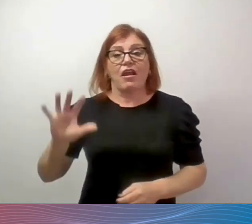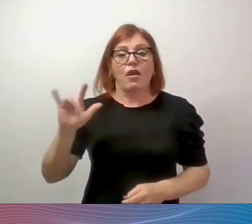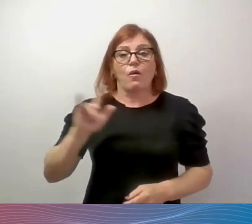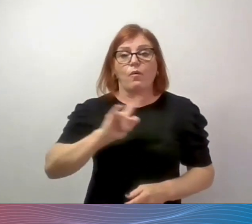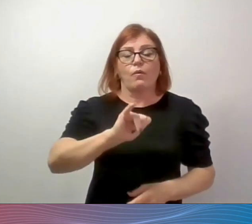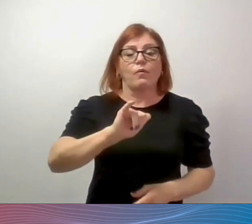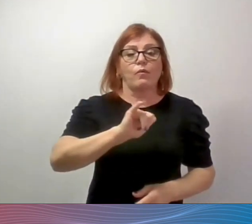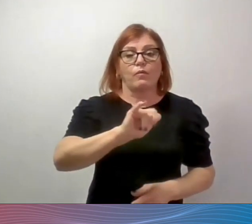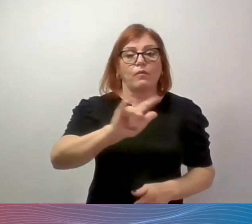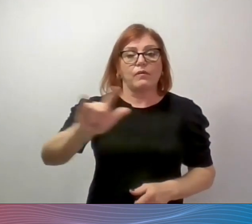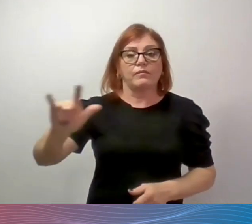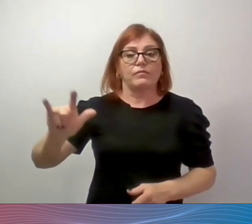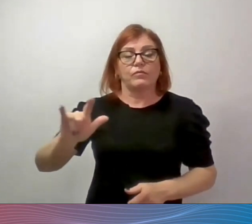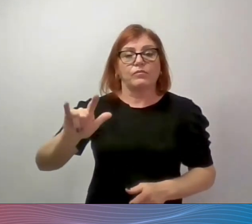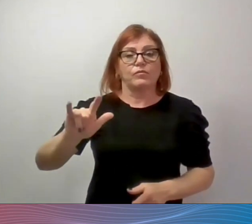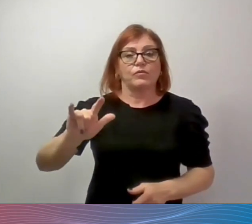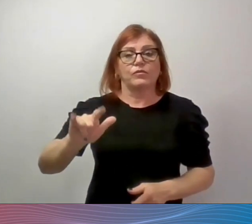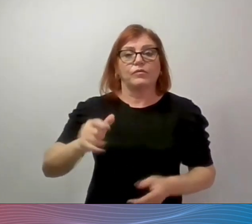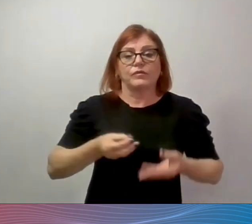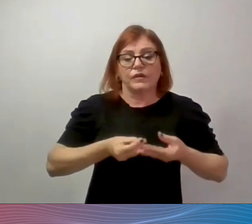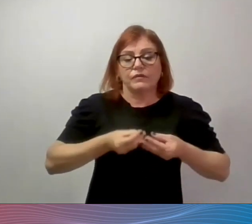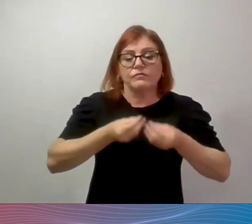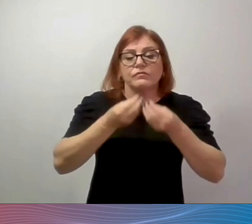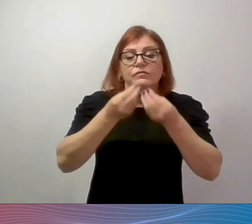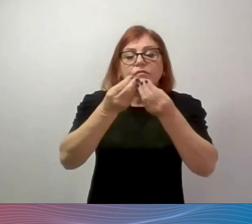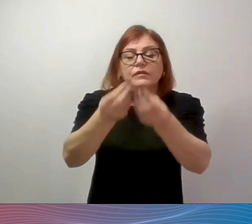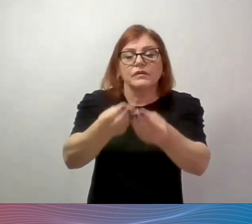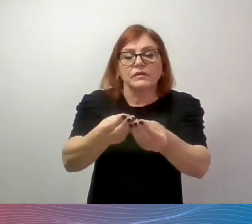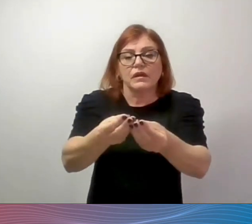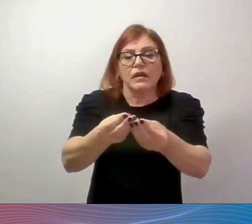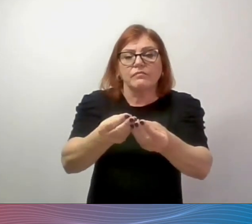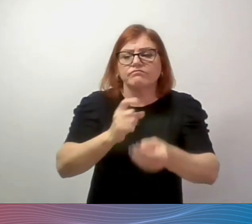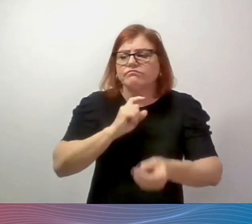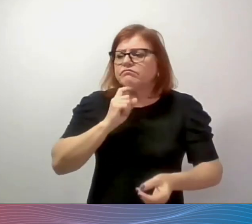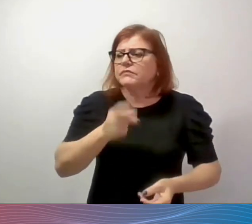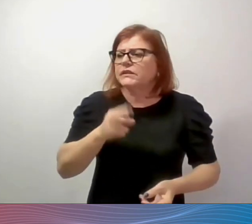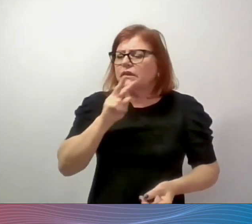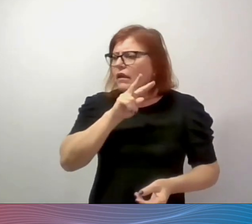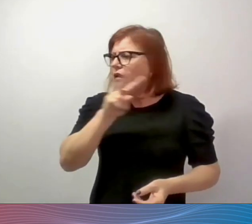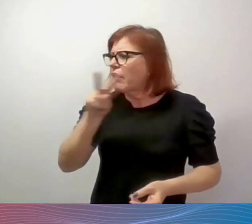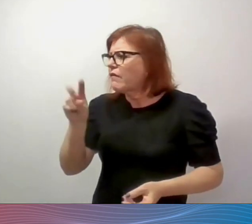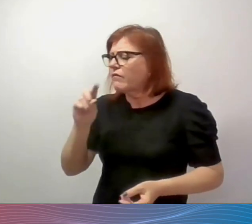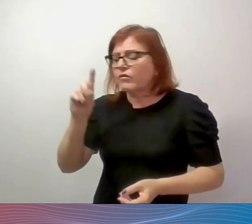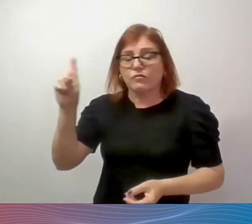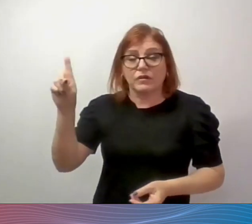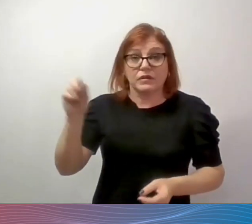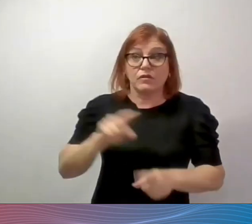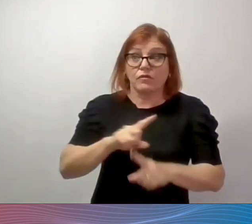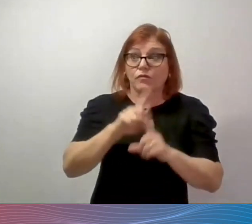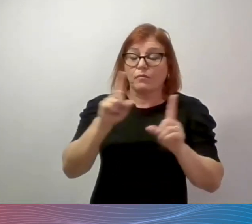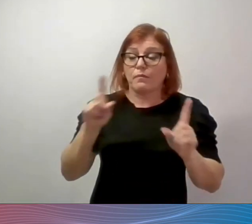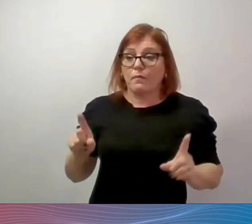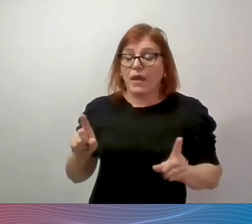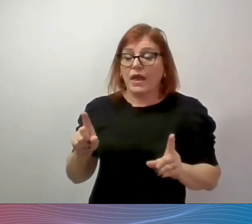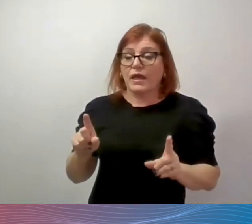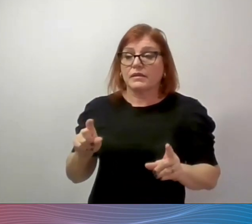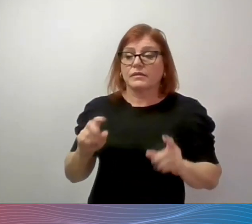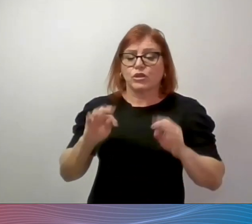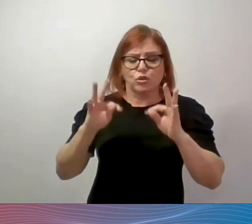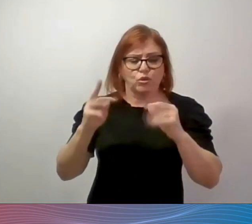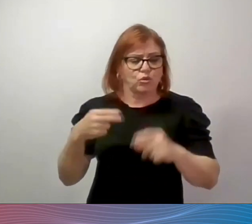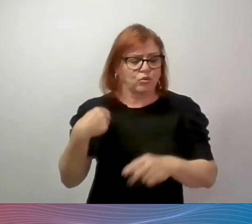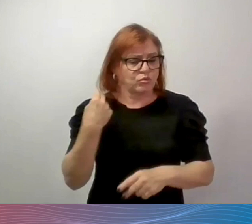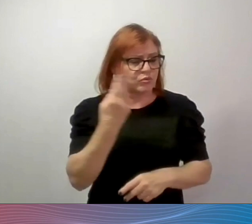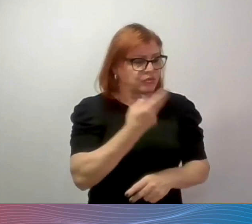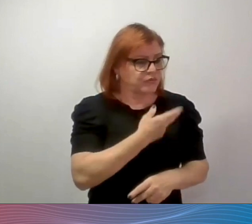No one has seen God. Se amarmos uns aos outros, If we love one another, Deus permanece em nós.